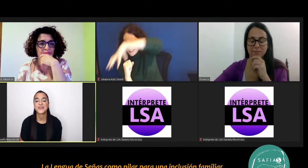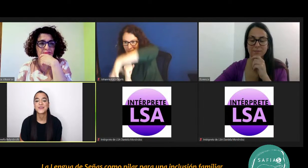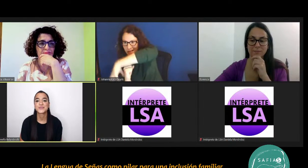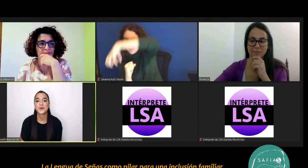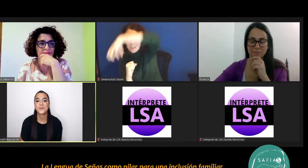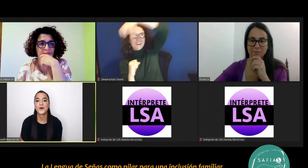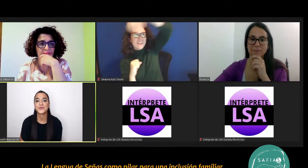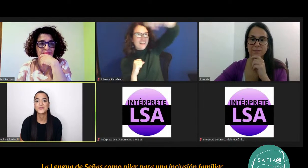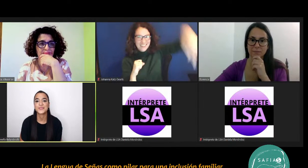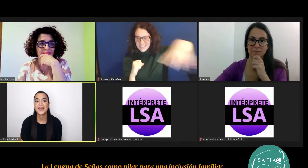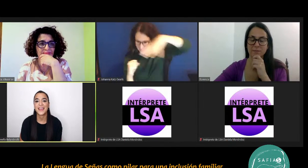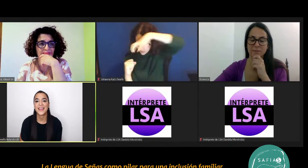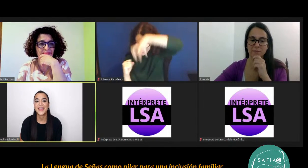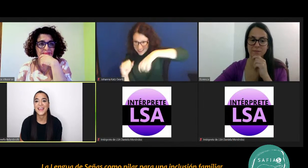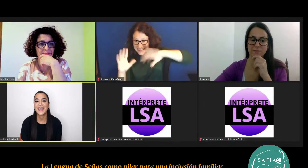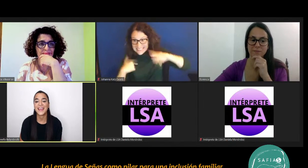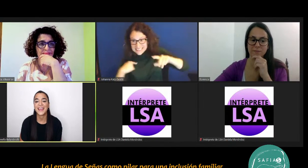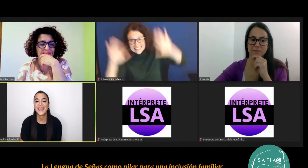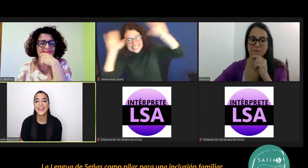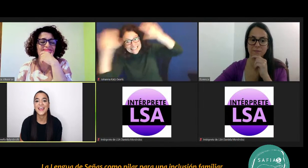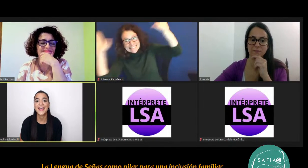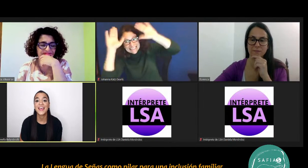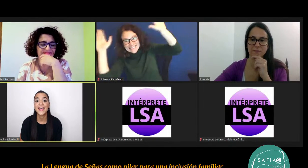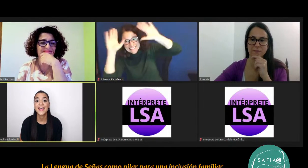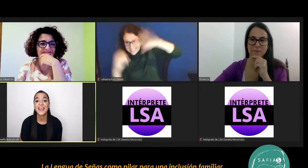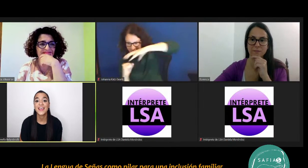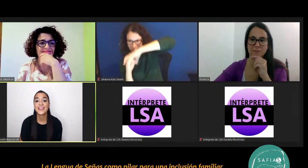que somos...